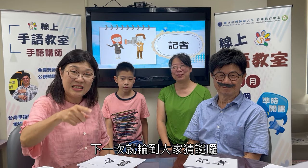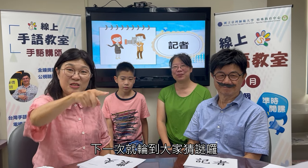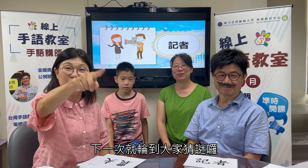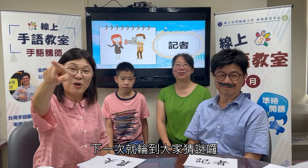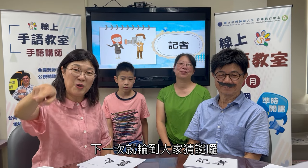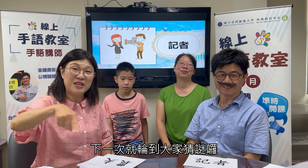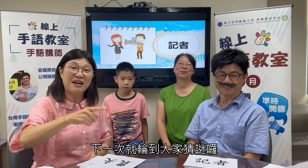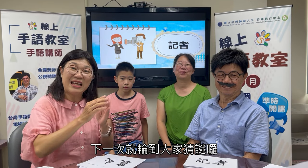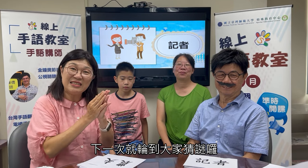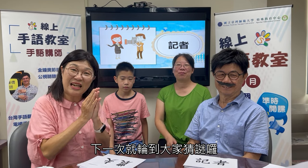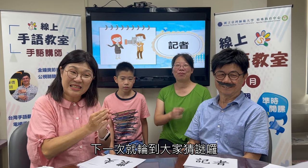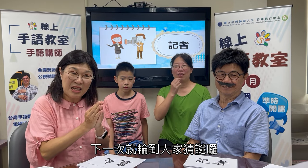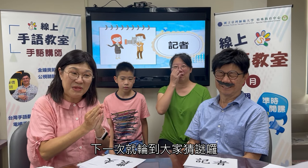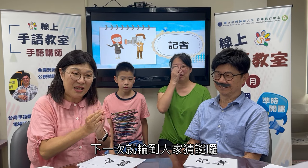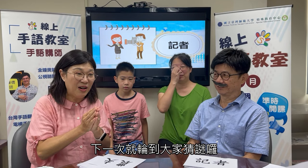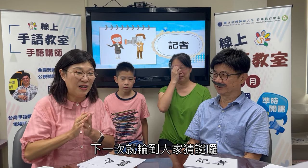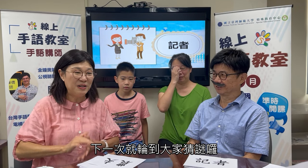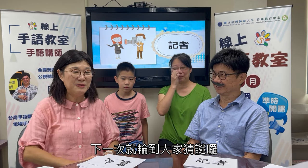就要轮到大家猜谜咯。嗯，